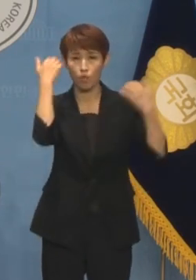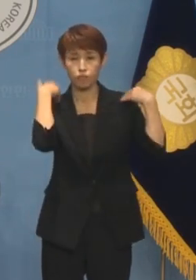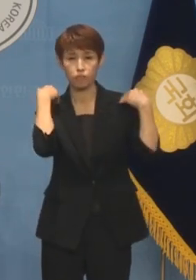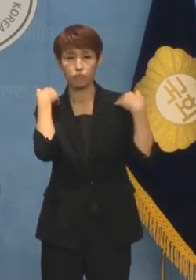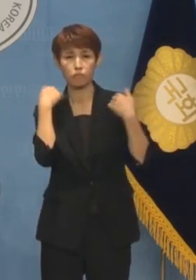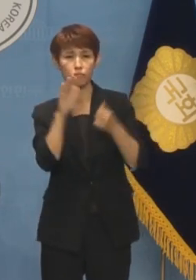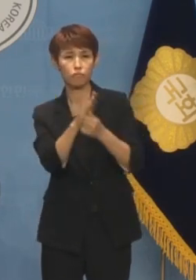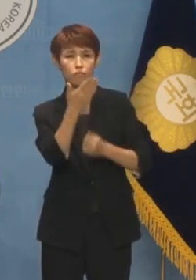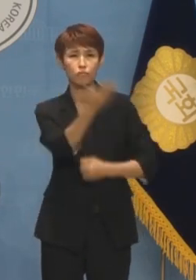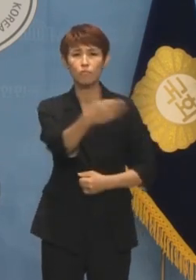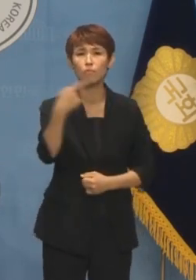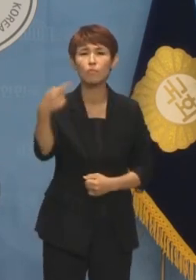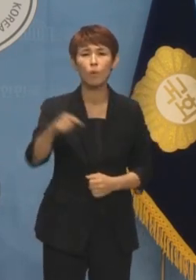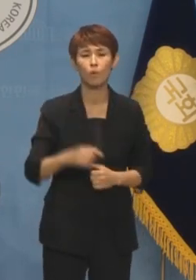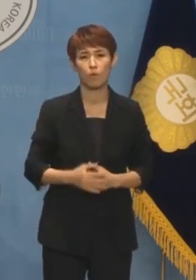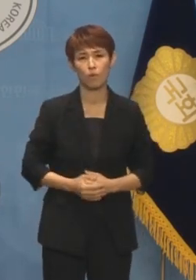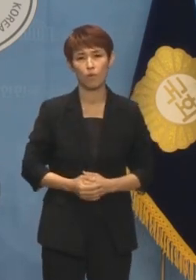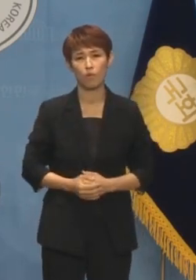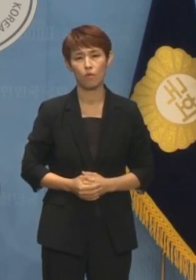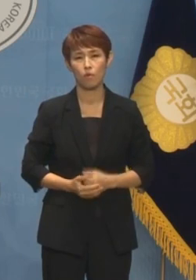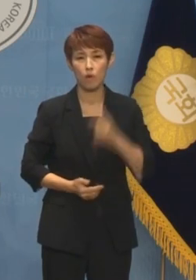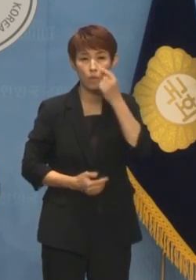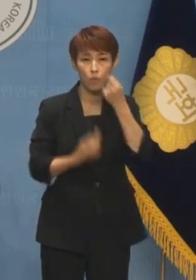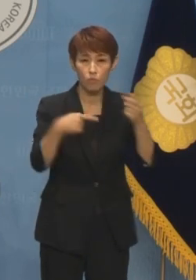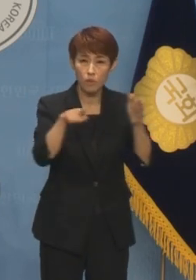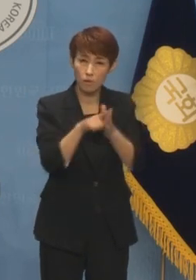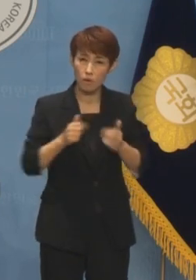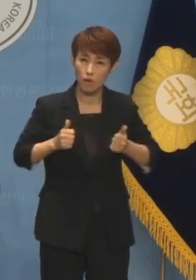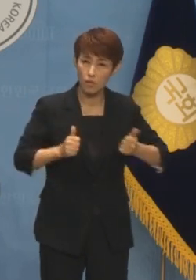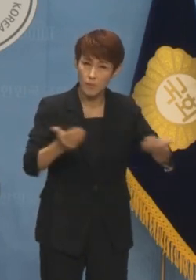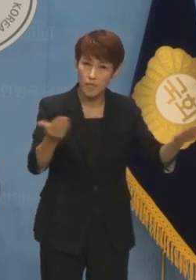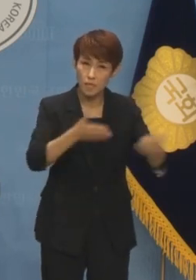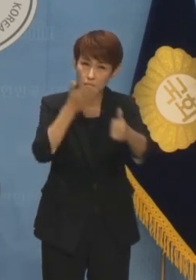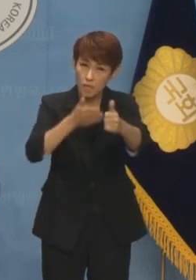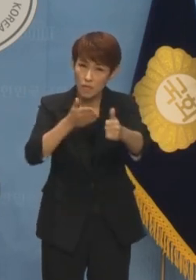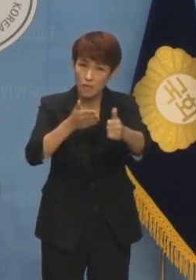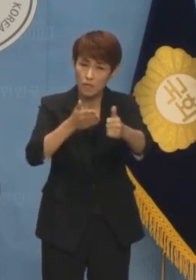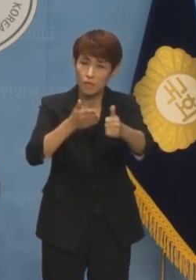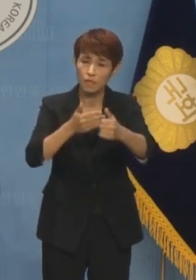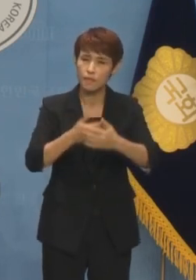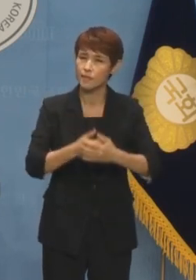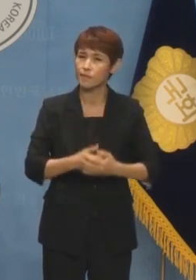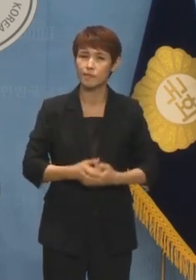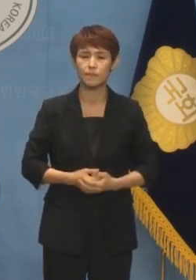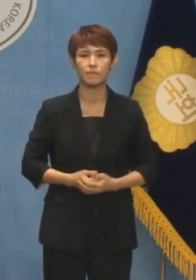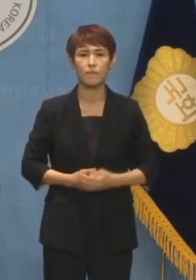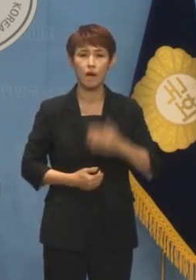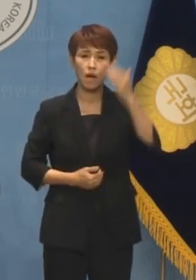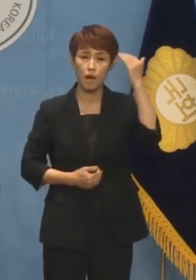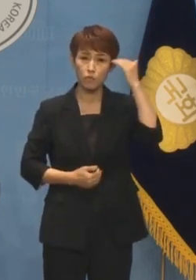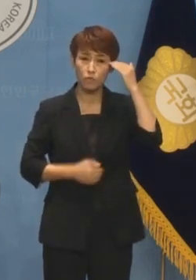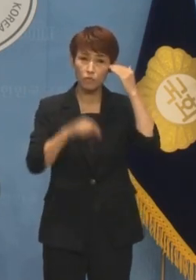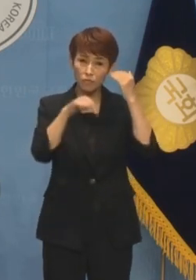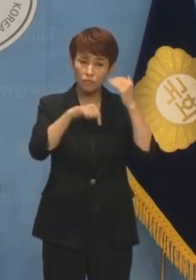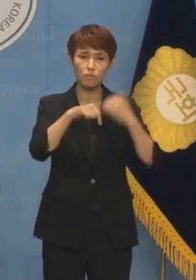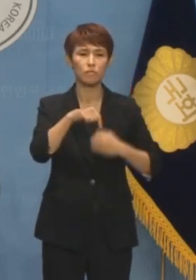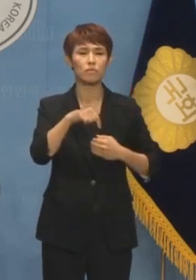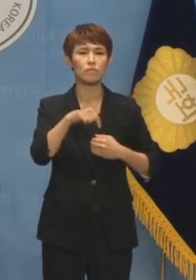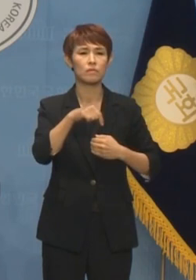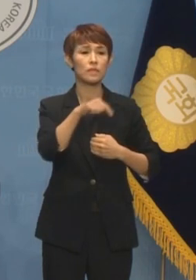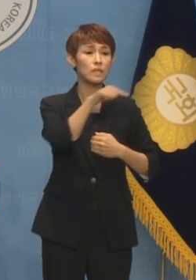메시지는 무엇입니까? 일본을 위해 열심히 일해다오인지요? 우리 기업이 해당 국가에서 부당한